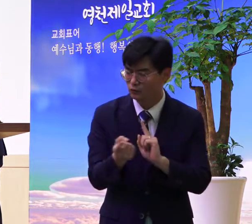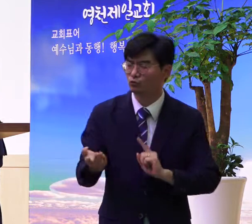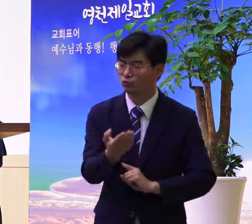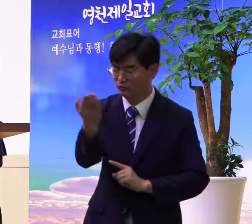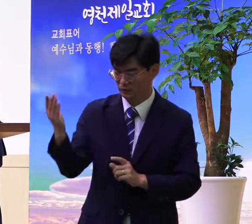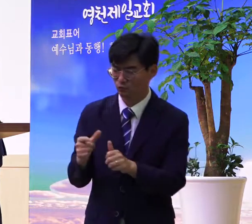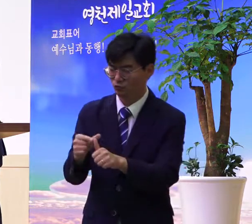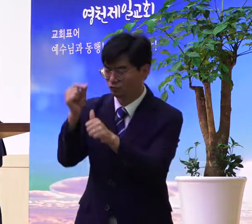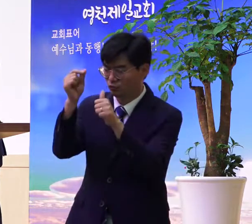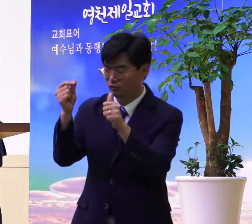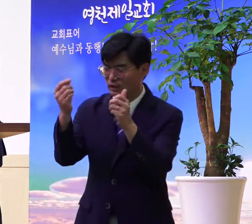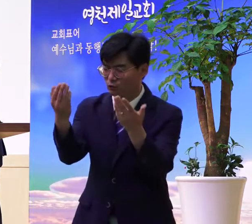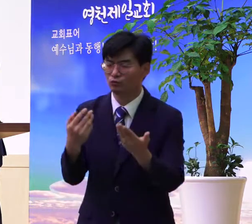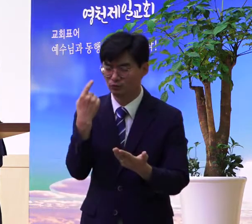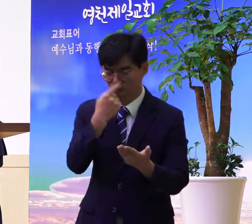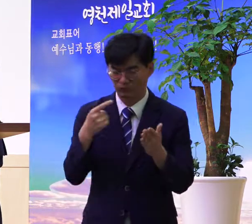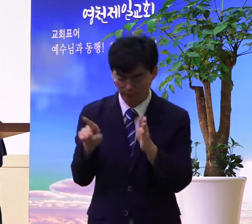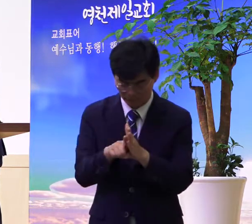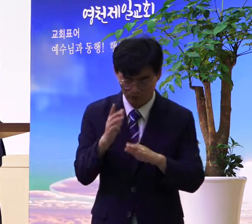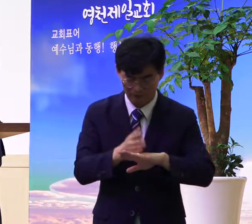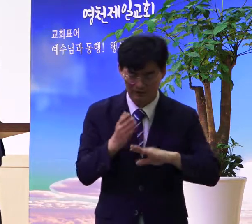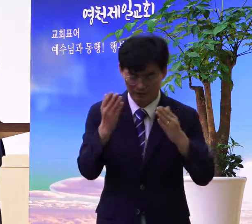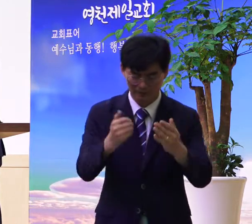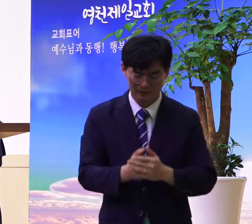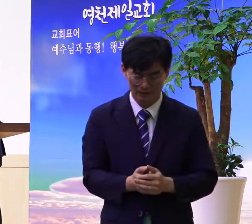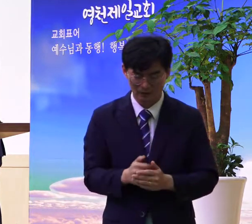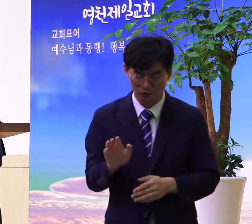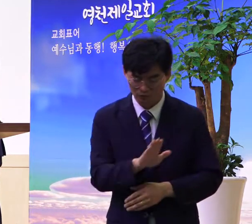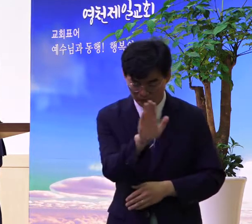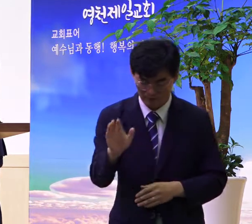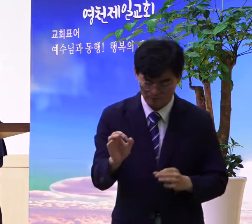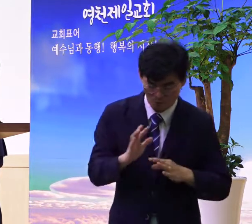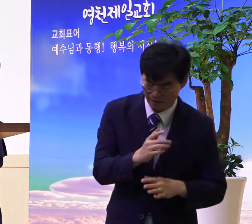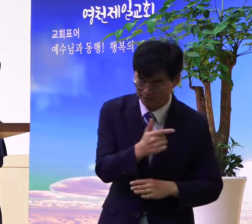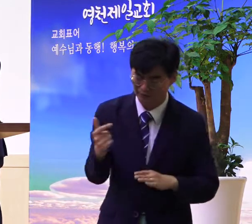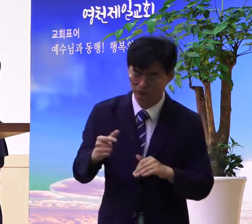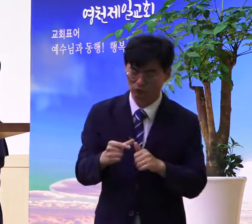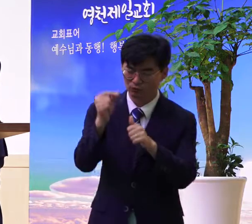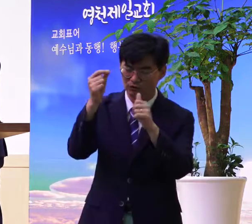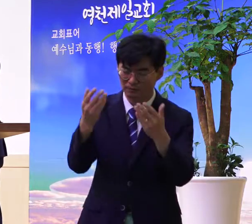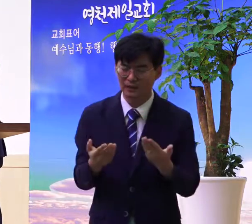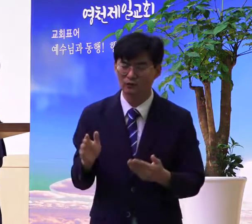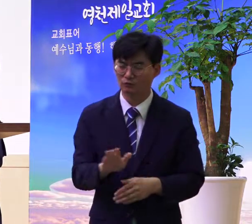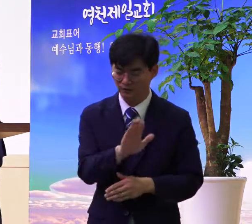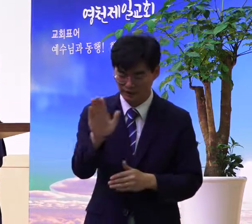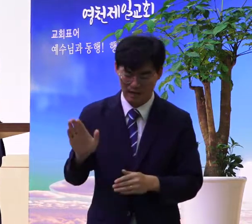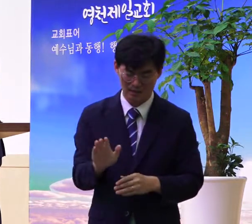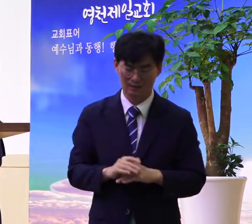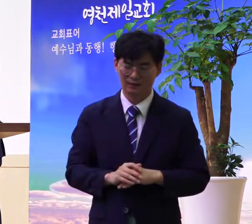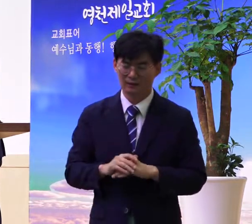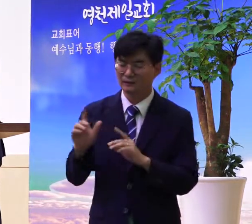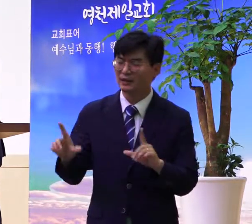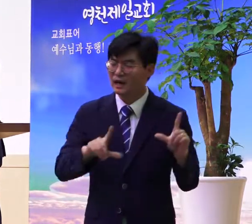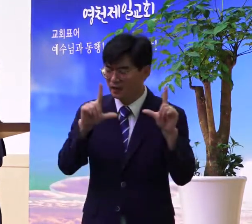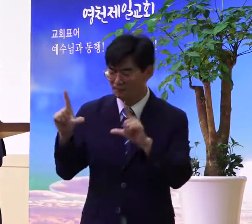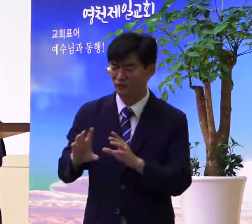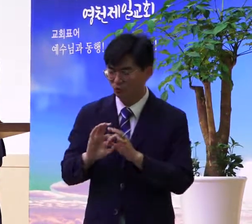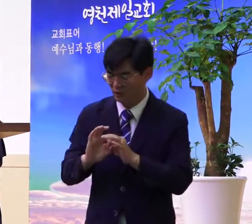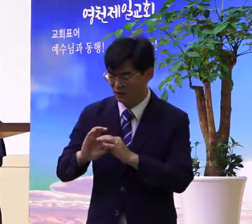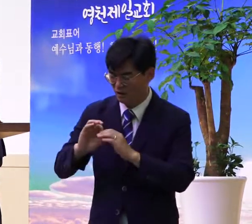믿고 감사드립니다. 그 놀라운 구원을 받은 우리가 우리의 삶에서 주님을 더 뜨겁게 사랑하게 하여